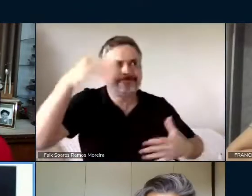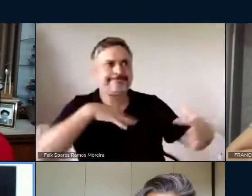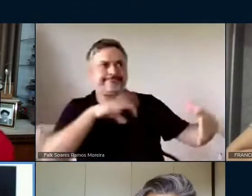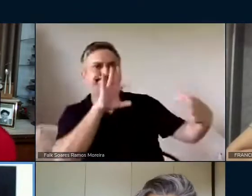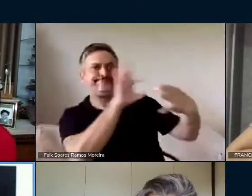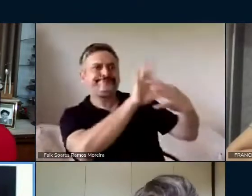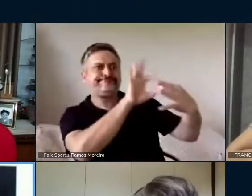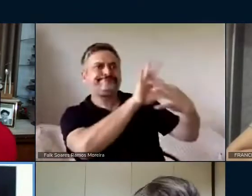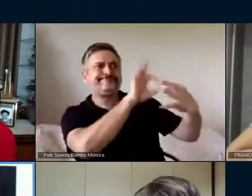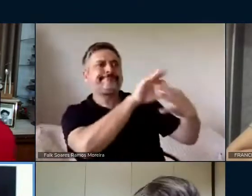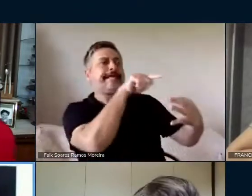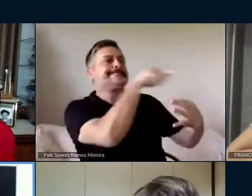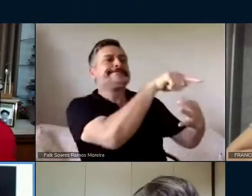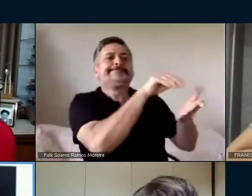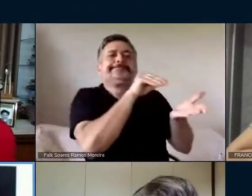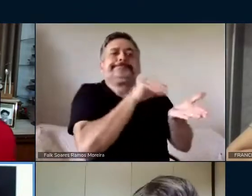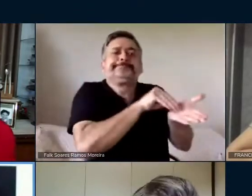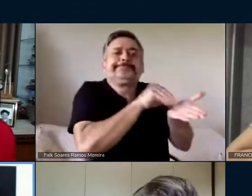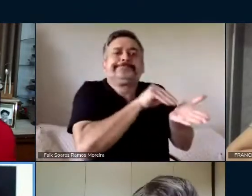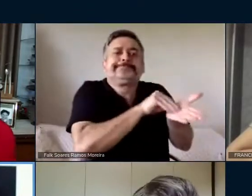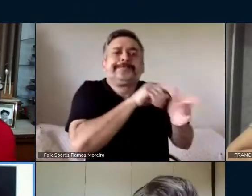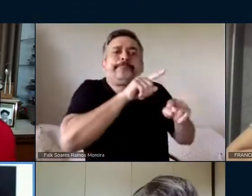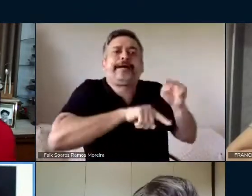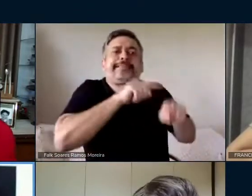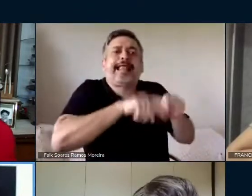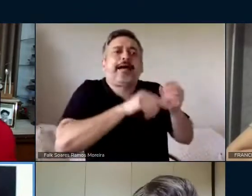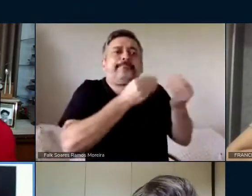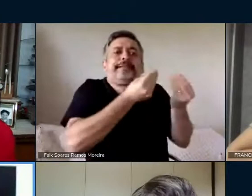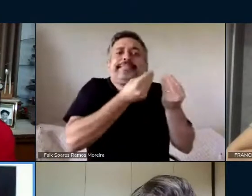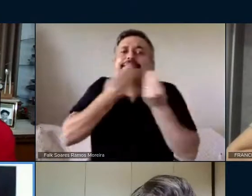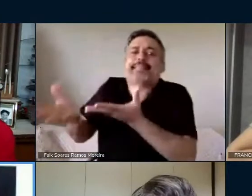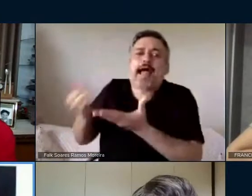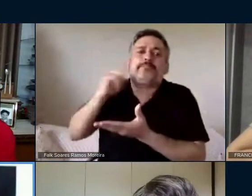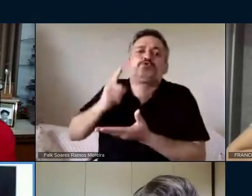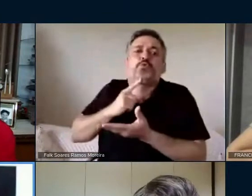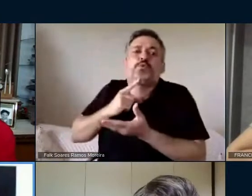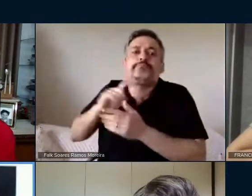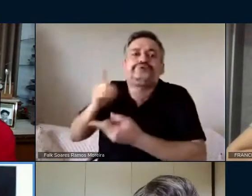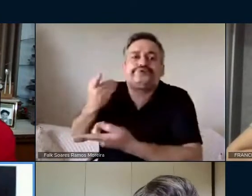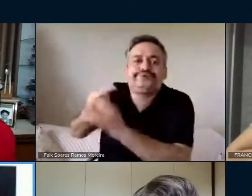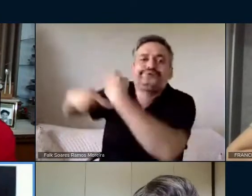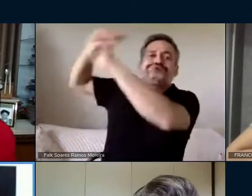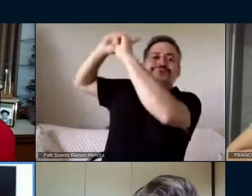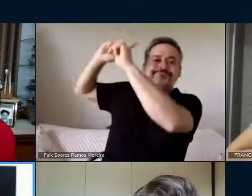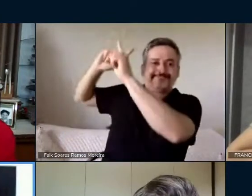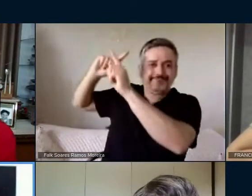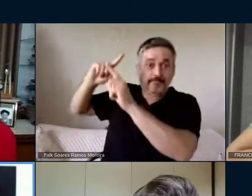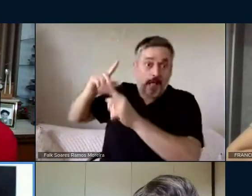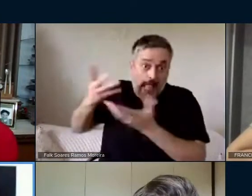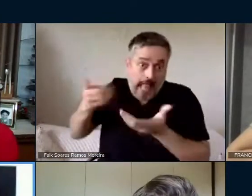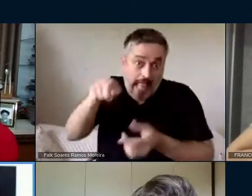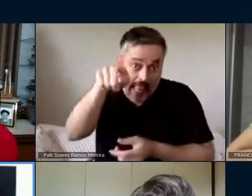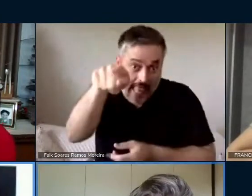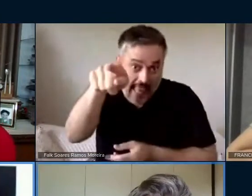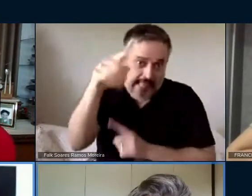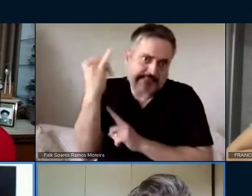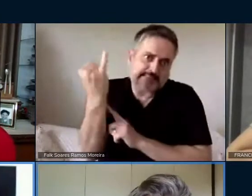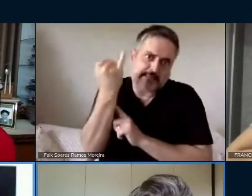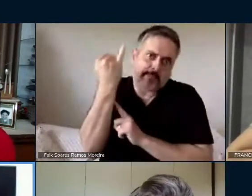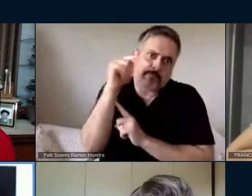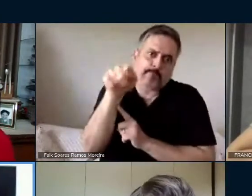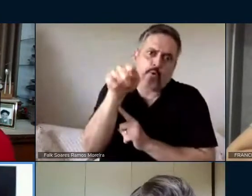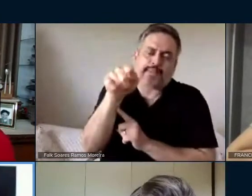o português, dentre outros. Nós verificamos uma falta de materiais e, com isso, a